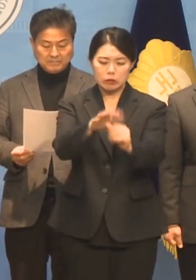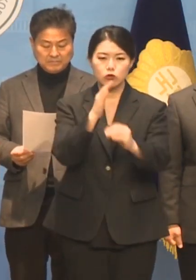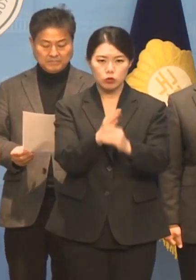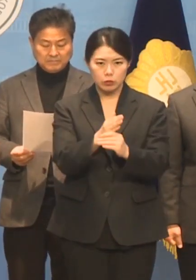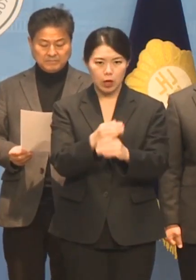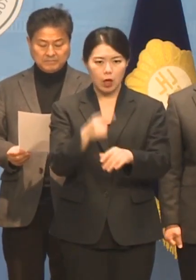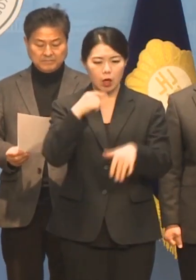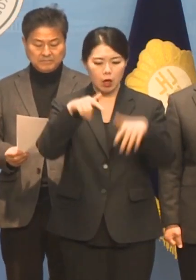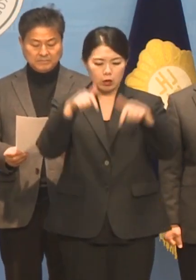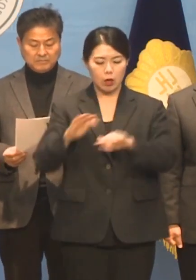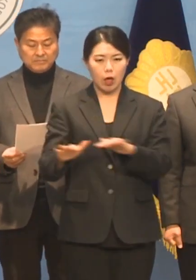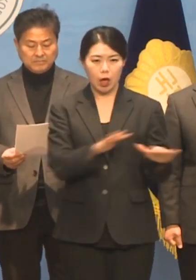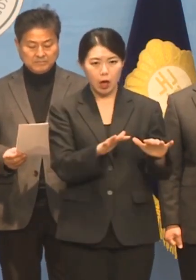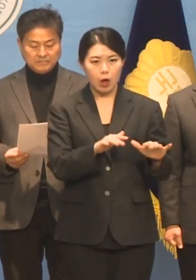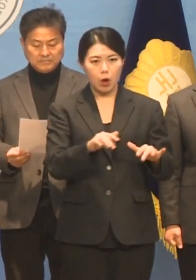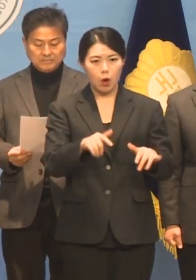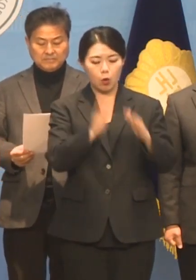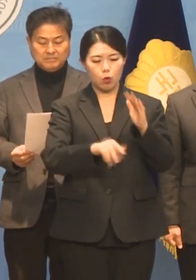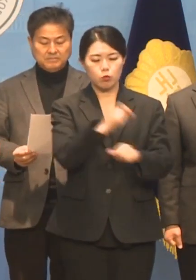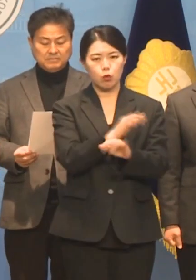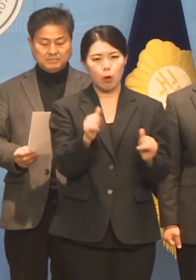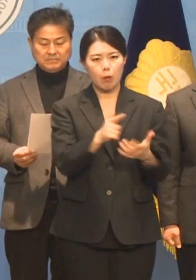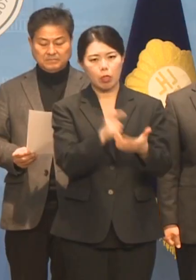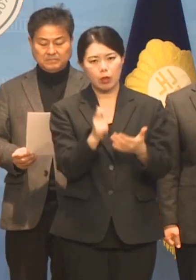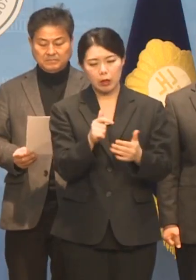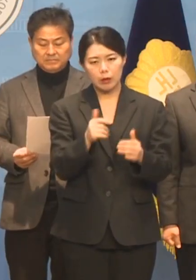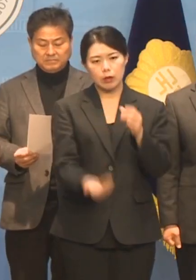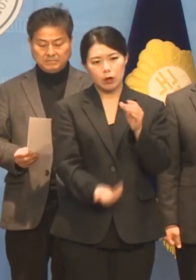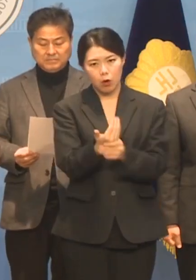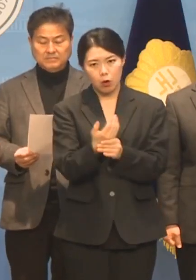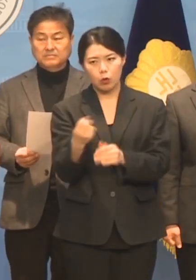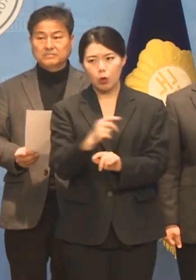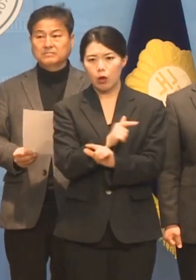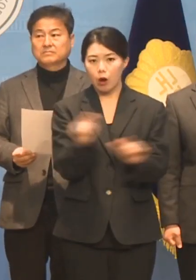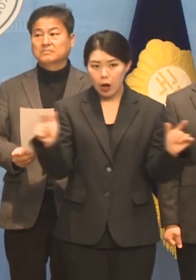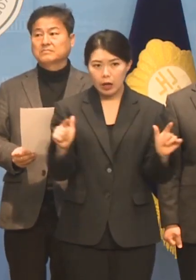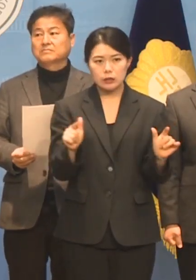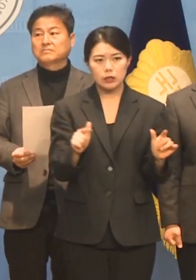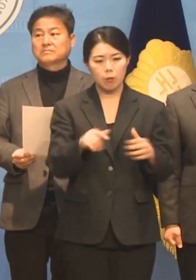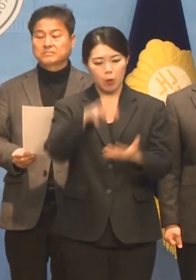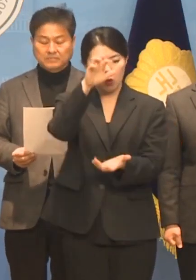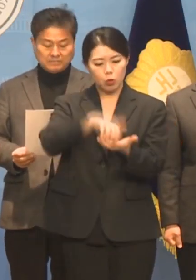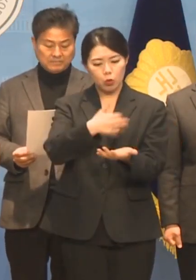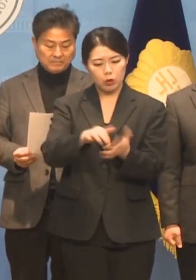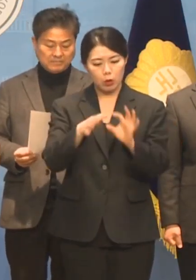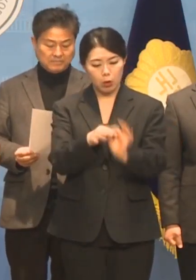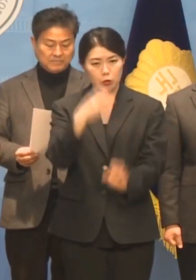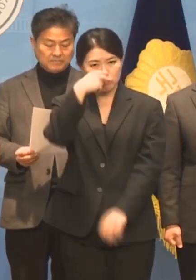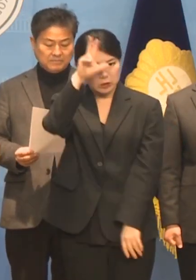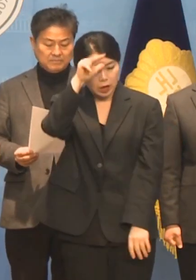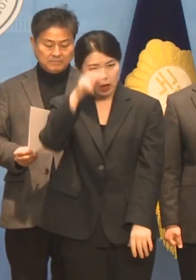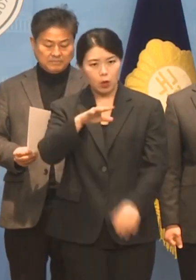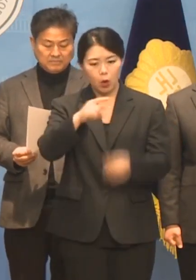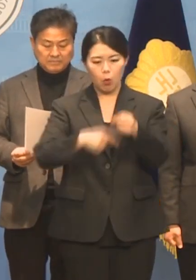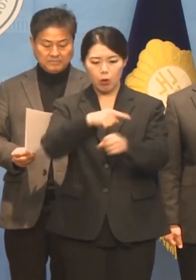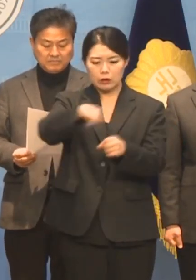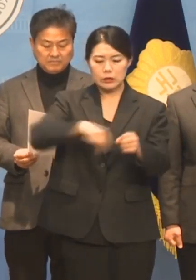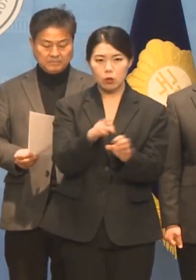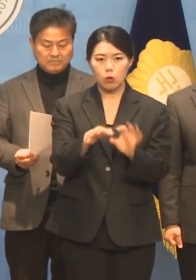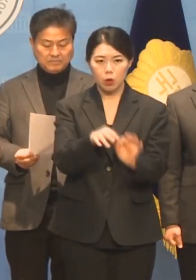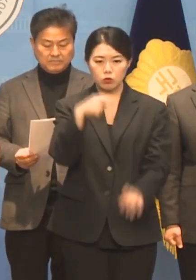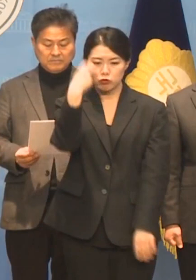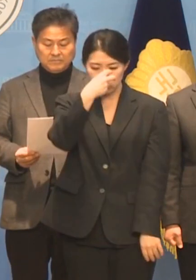공무원 피격 사건, 동해 흉악 범죄자 추방 사건, 각종 통계 관련 수사, 월성 원전 관련 수사